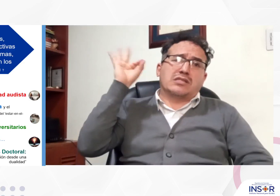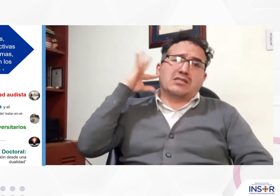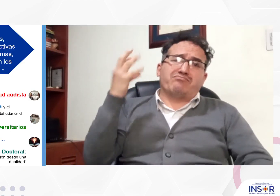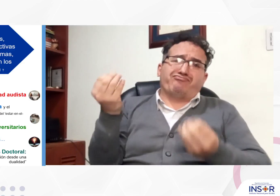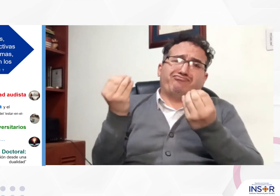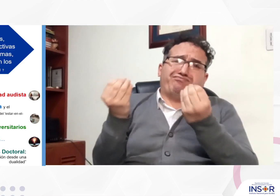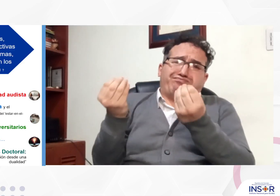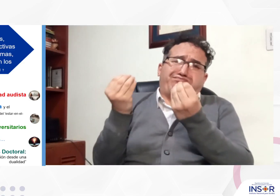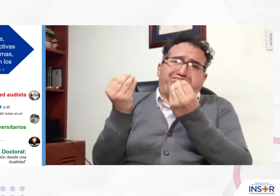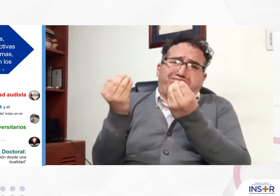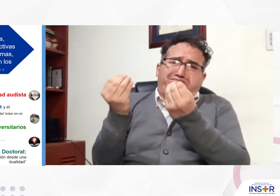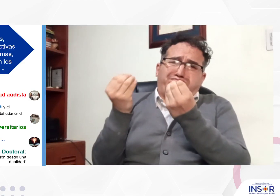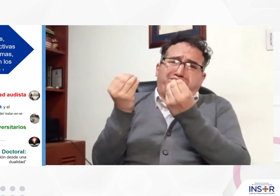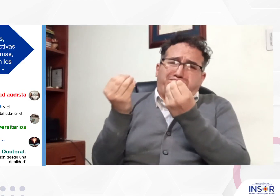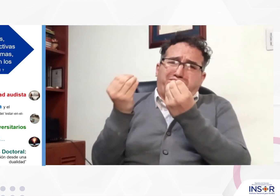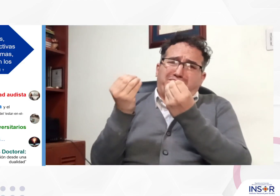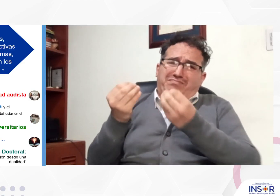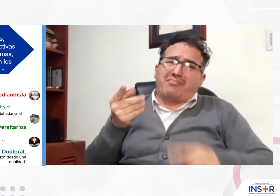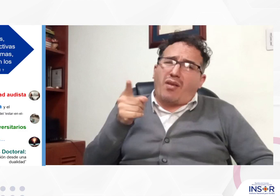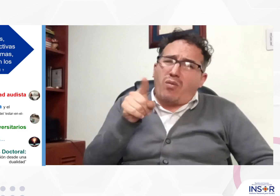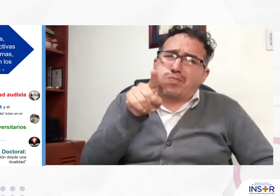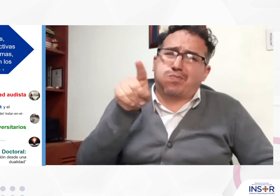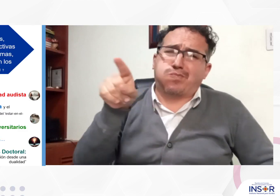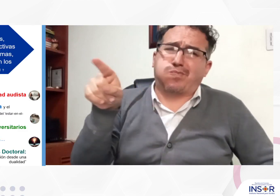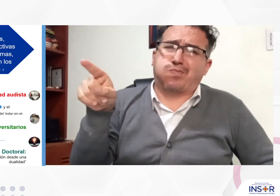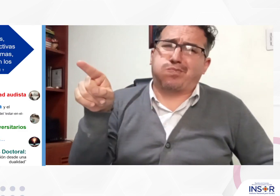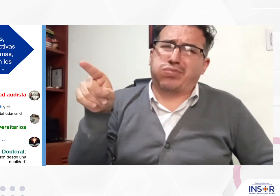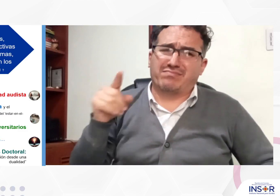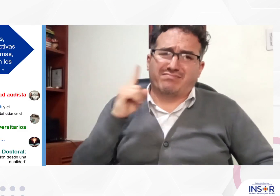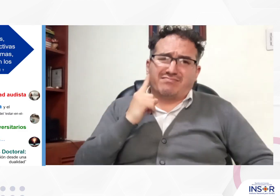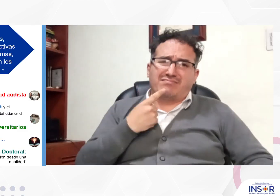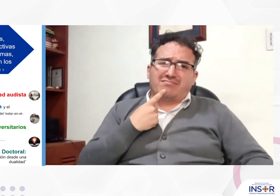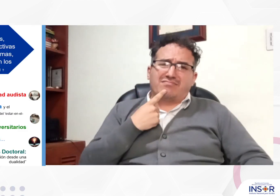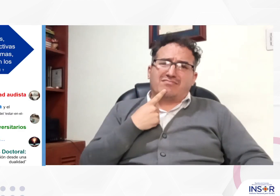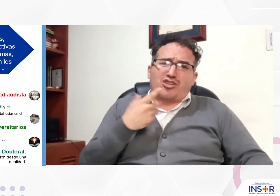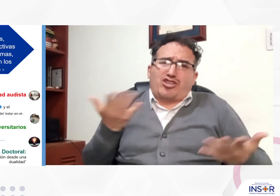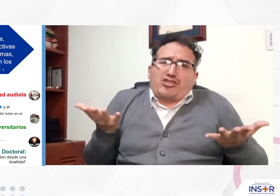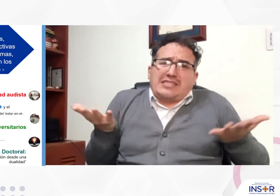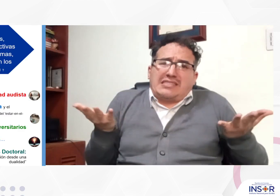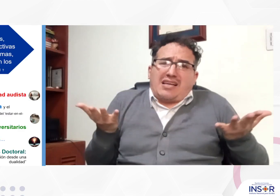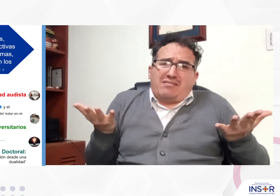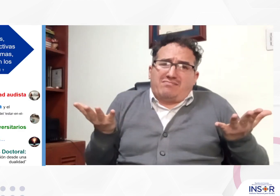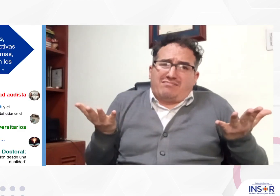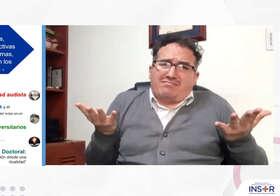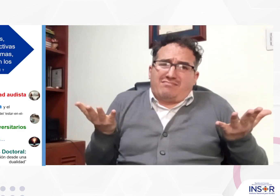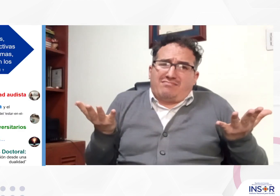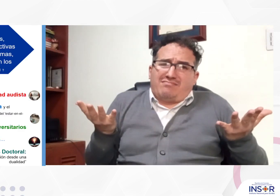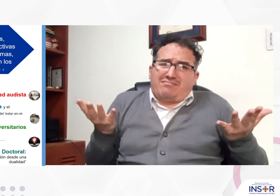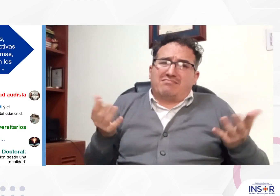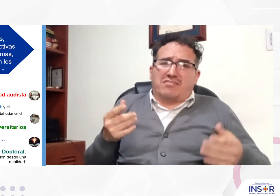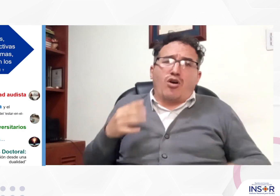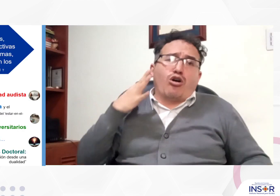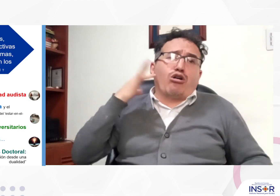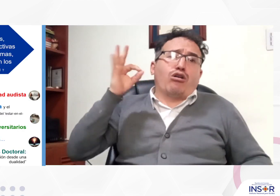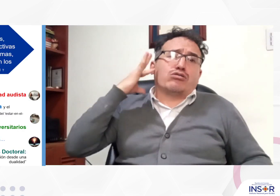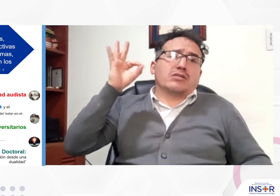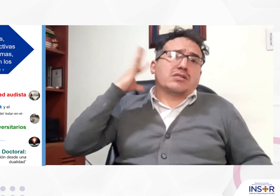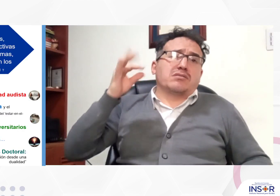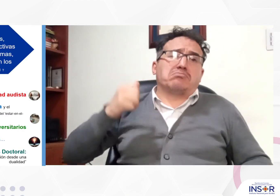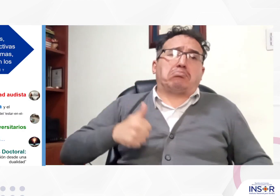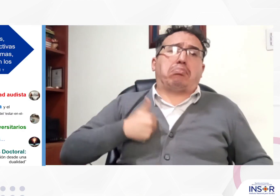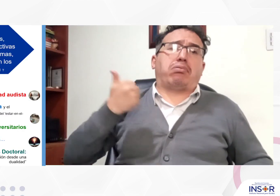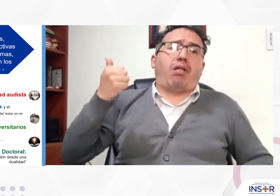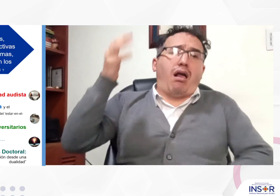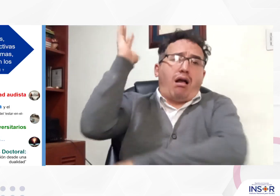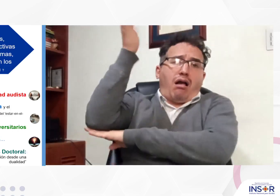artículos, obras académicas, resaltamos autores oyentes en cantidad, que es lo que suele existir. Y la pregunta es, ¿dónde están los